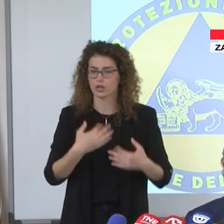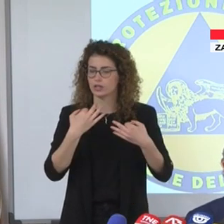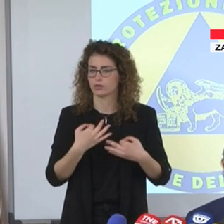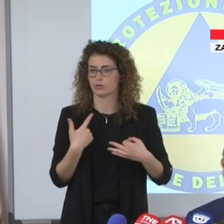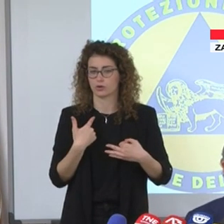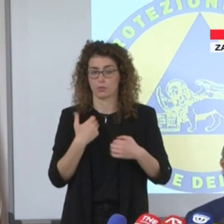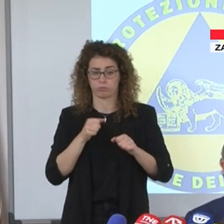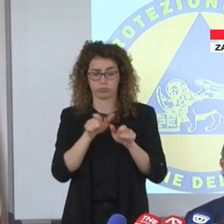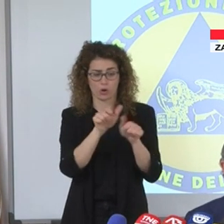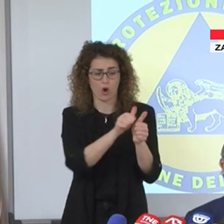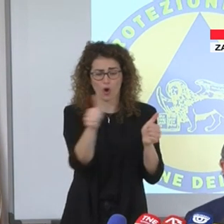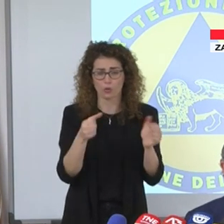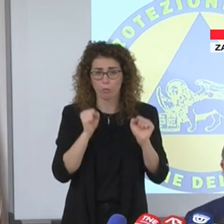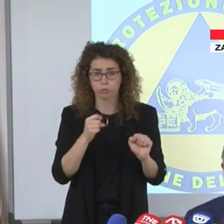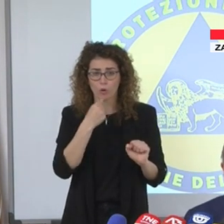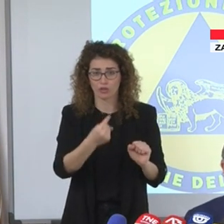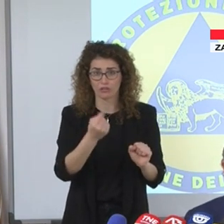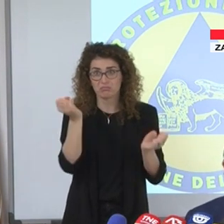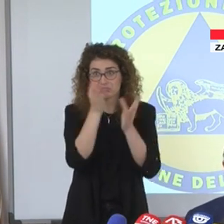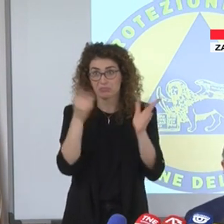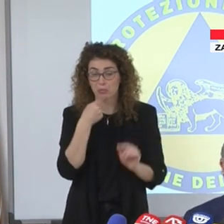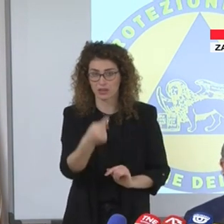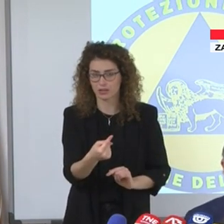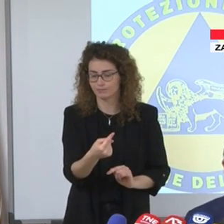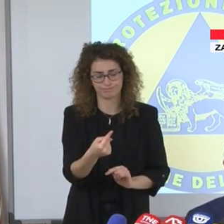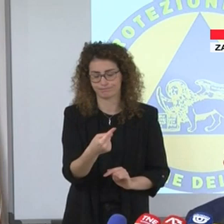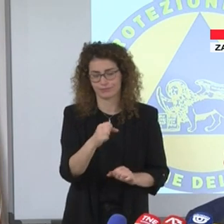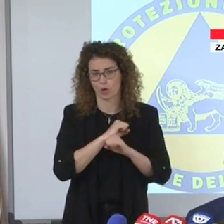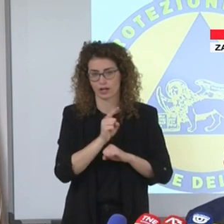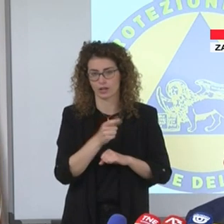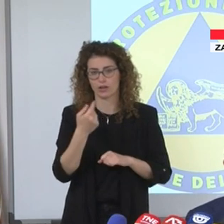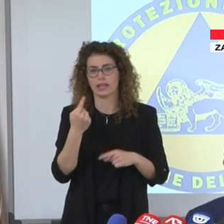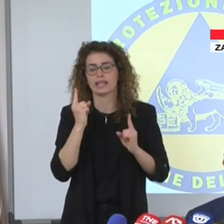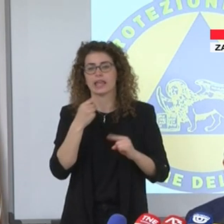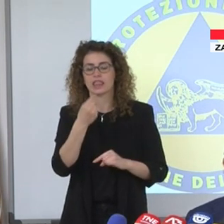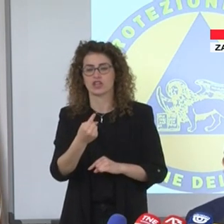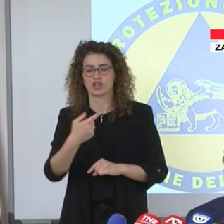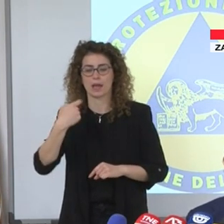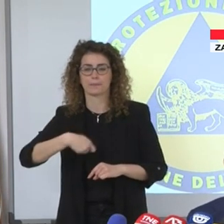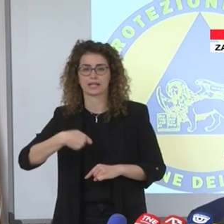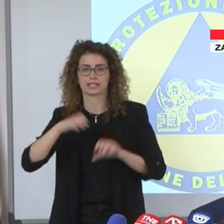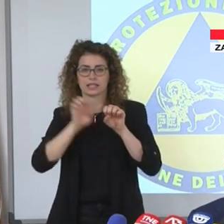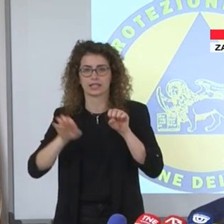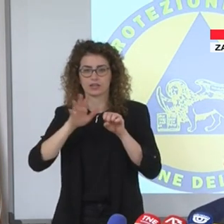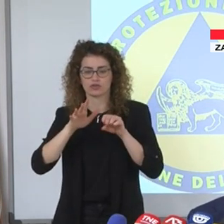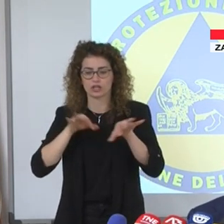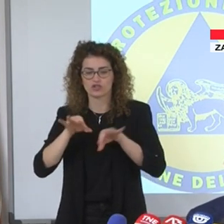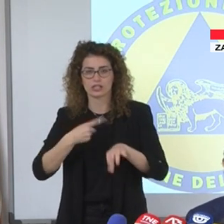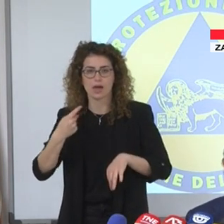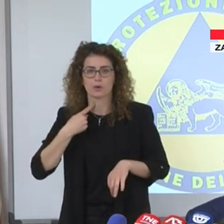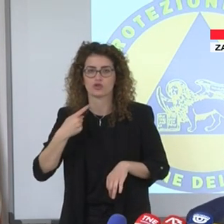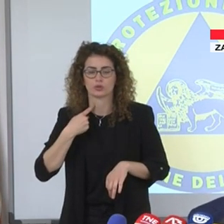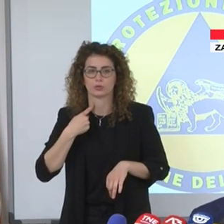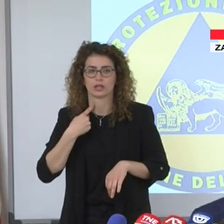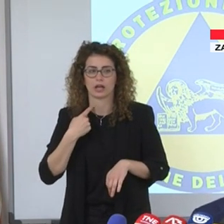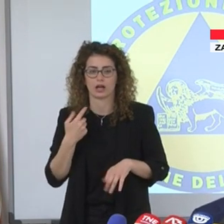che chiunque possa dire quello che vuole, perché se a me dicono che il Presidente della Regione faceva il gestore di prostitute, è